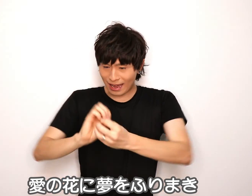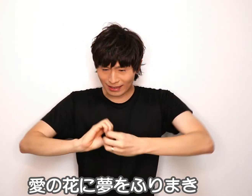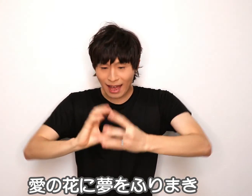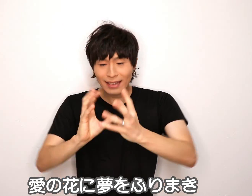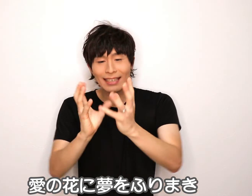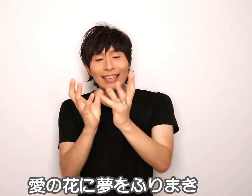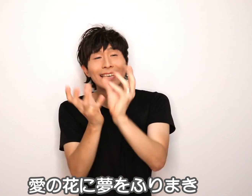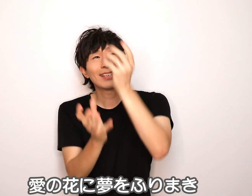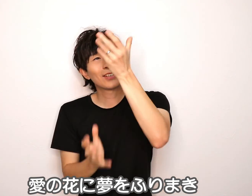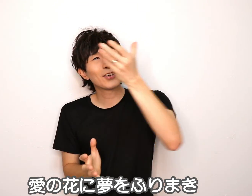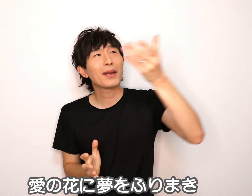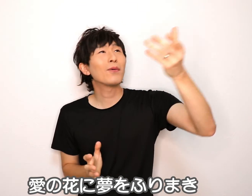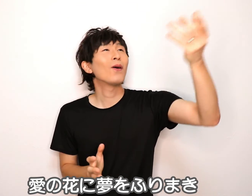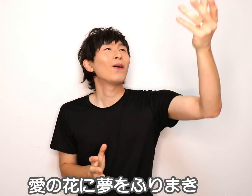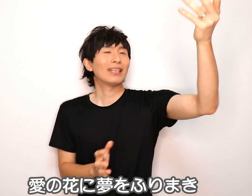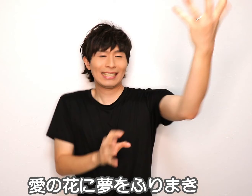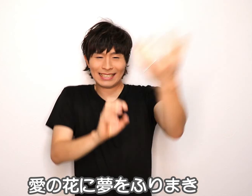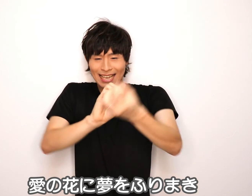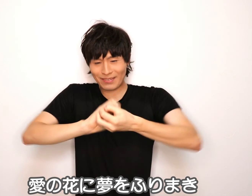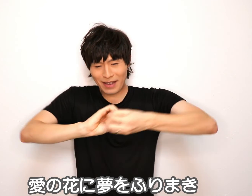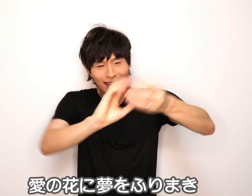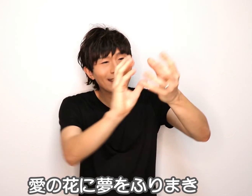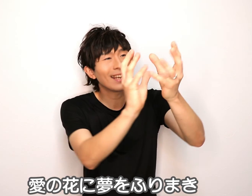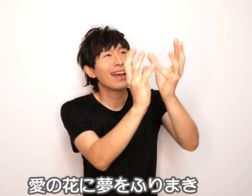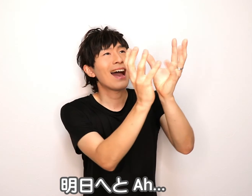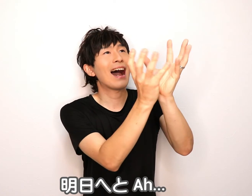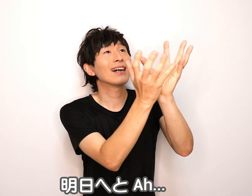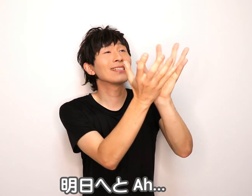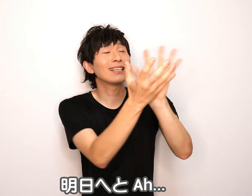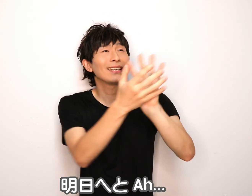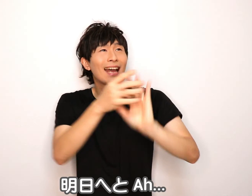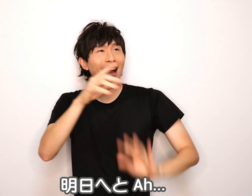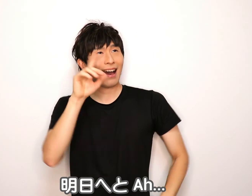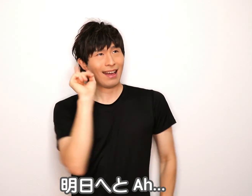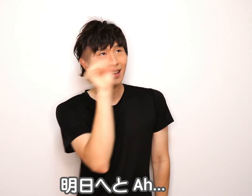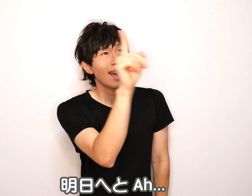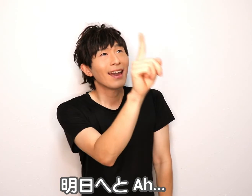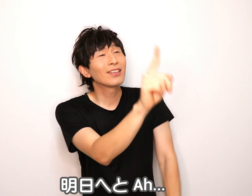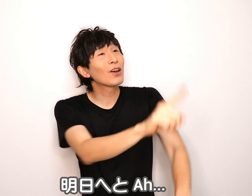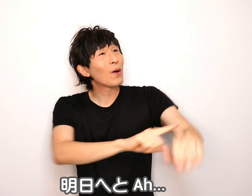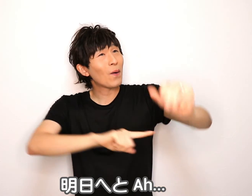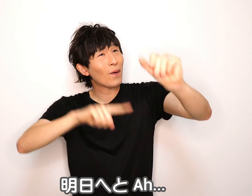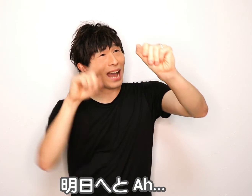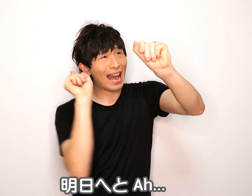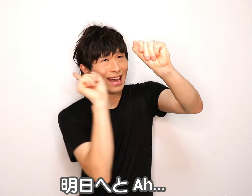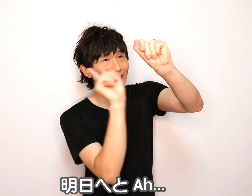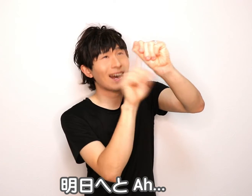花に夢を振りまき、明日へと